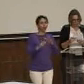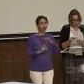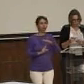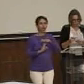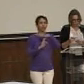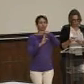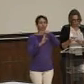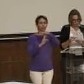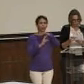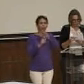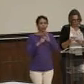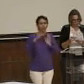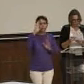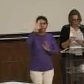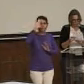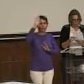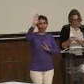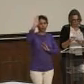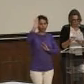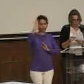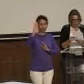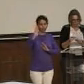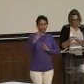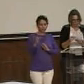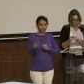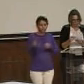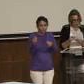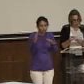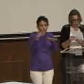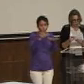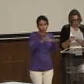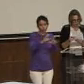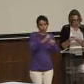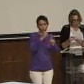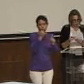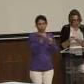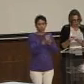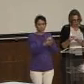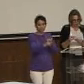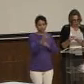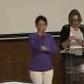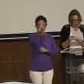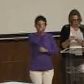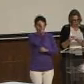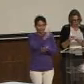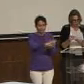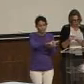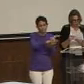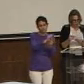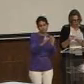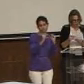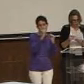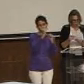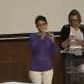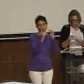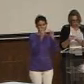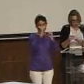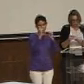projeto dos institutos que prevê inclusão social, equidade e o ensino-aprendizagem em diversos níveis e